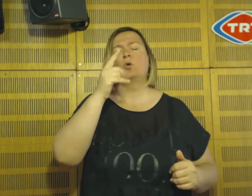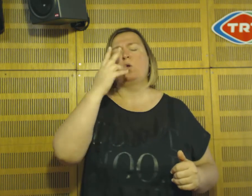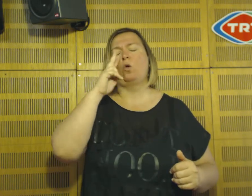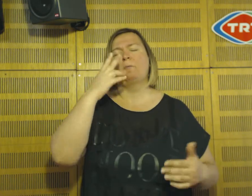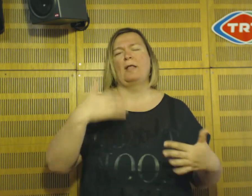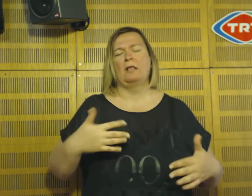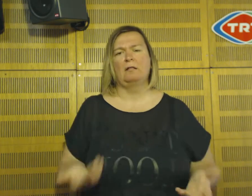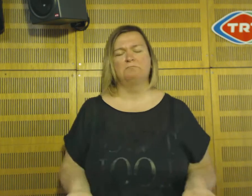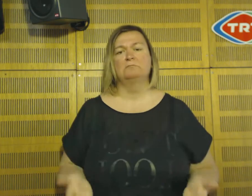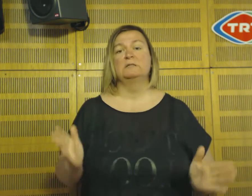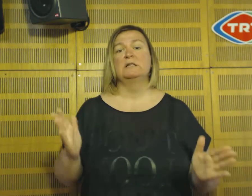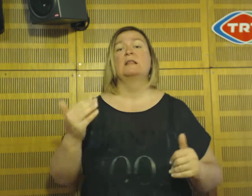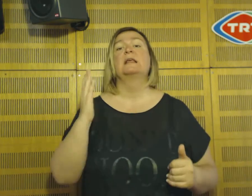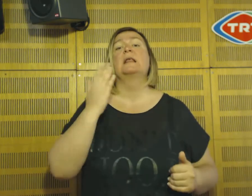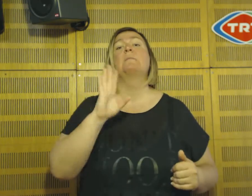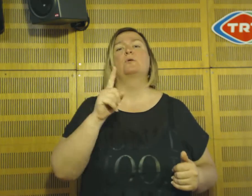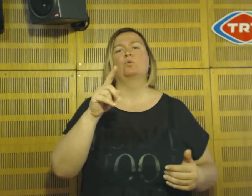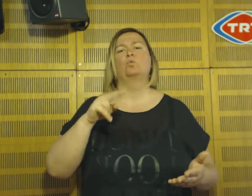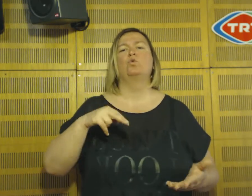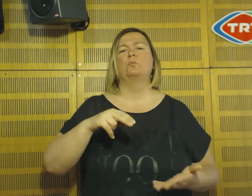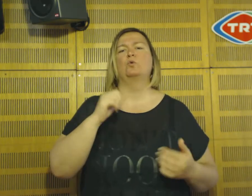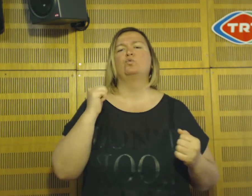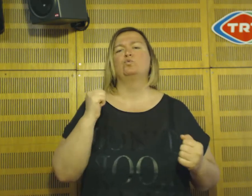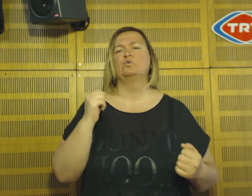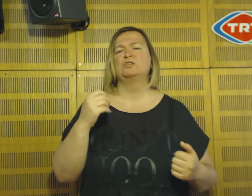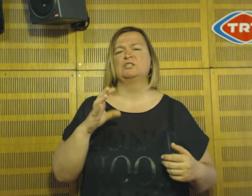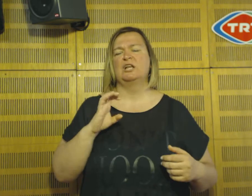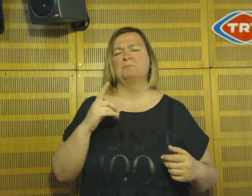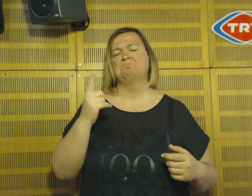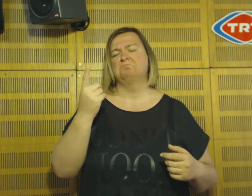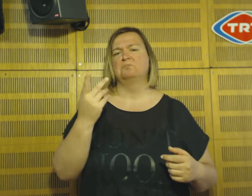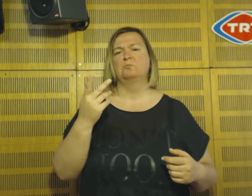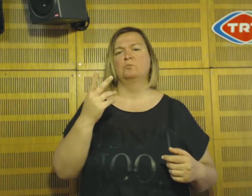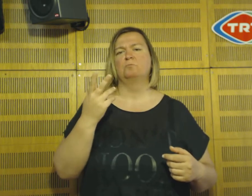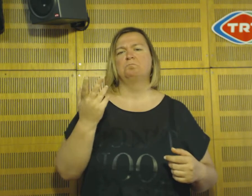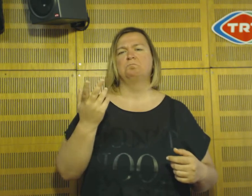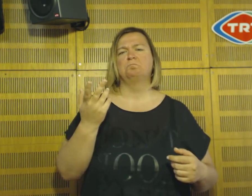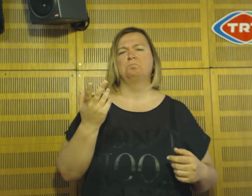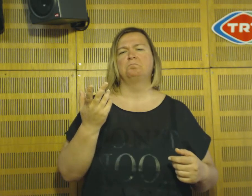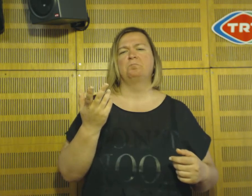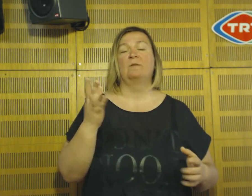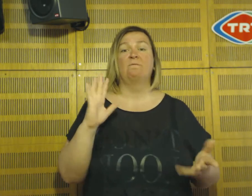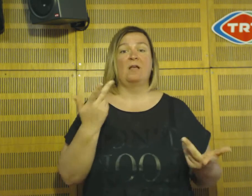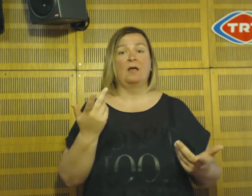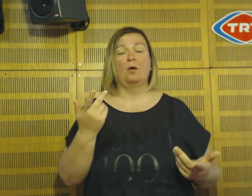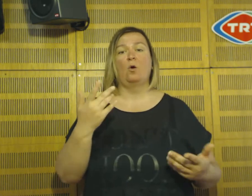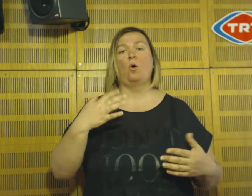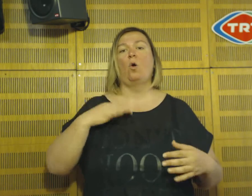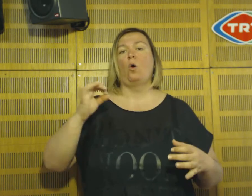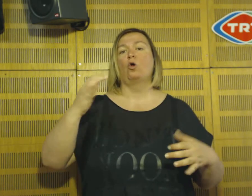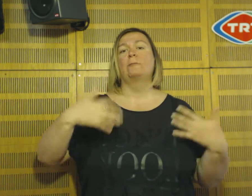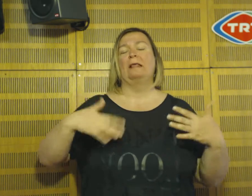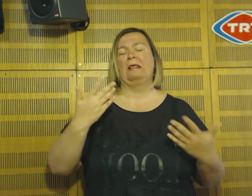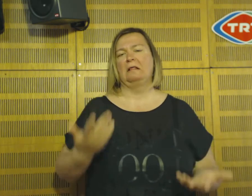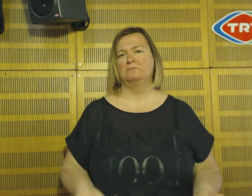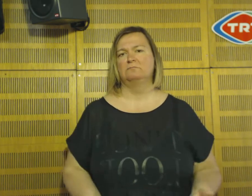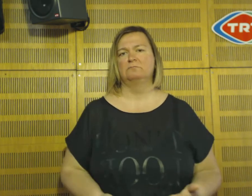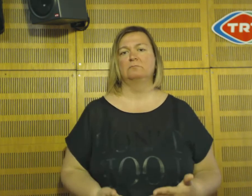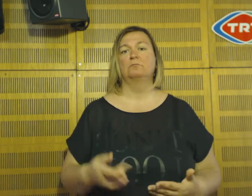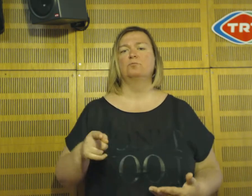engelli, sandığa gidemeyen yürüme güçlüğü çeken birisi, görme veya ortopedik engelli. Bunu